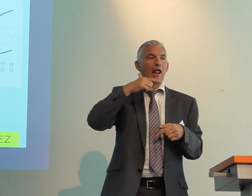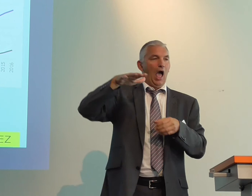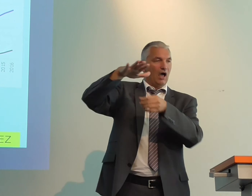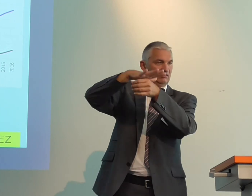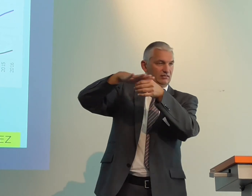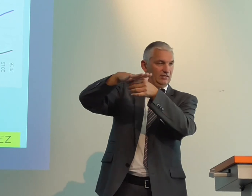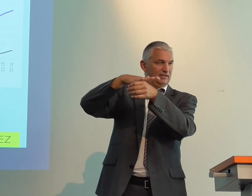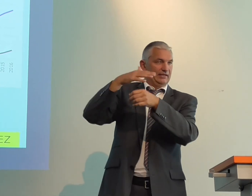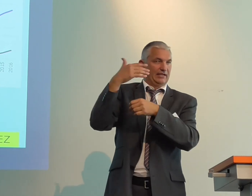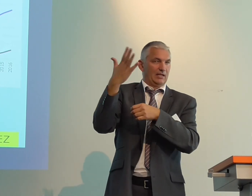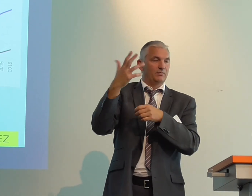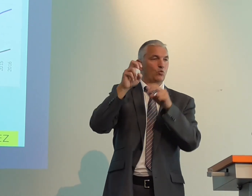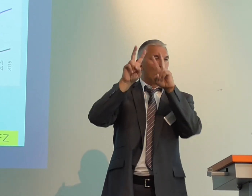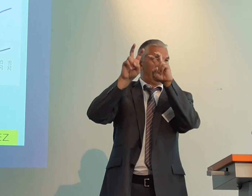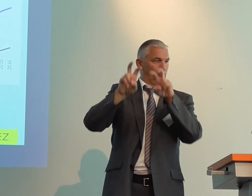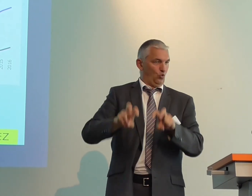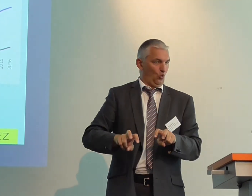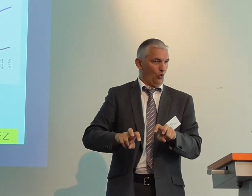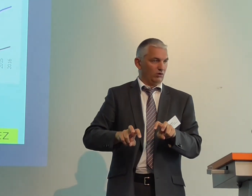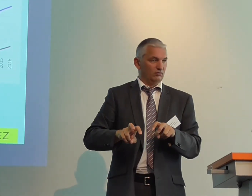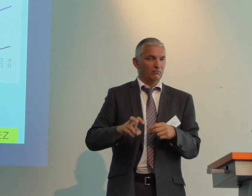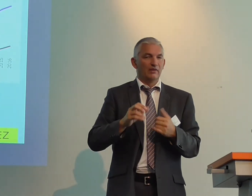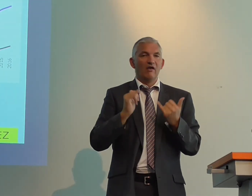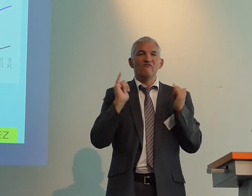Es gibt in England eine Untersuchung